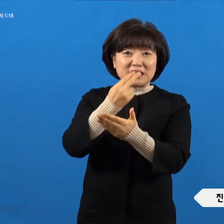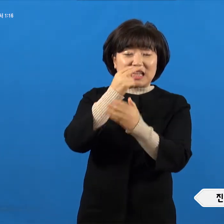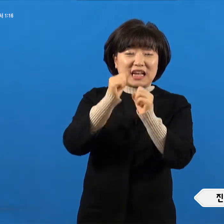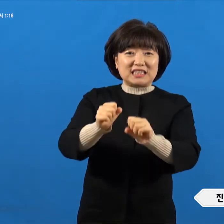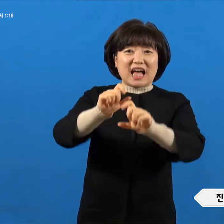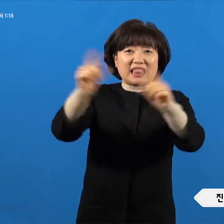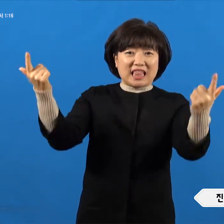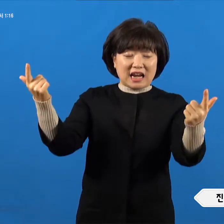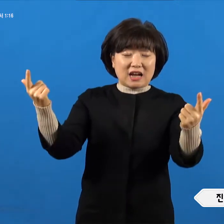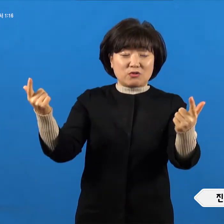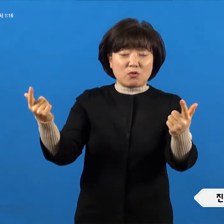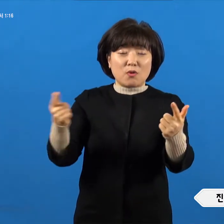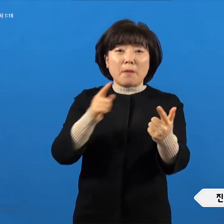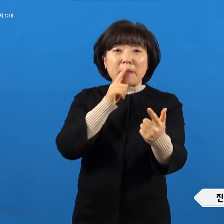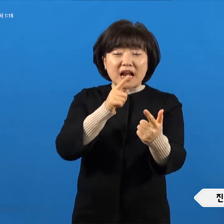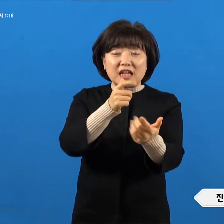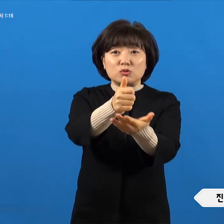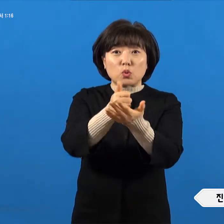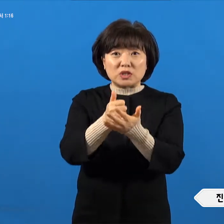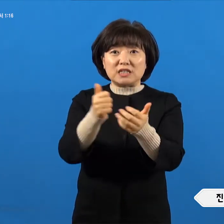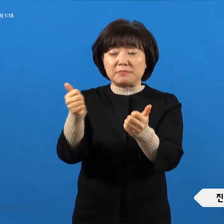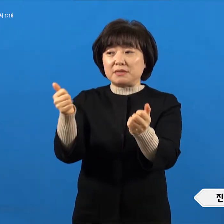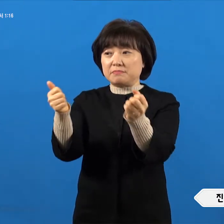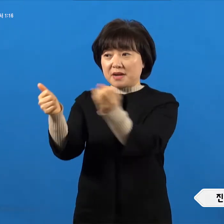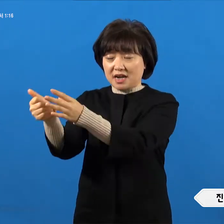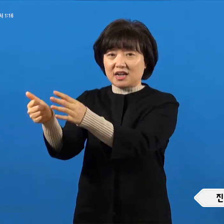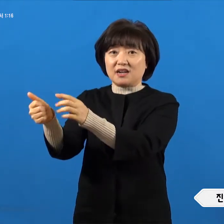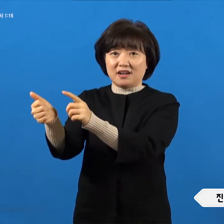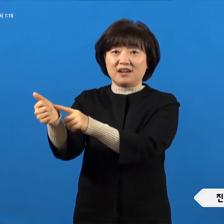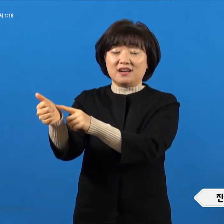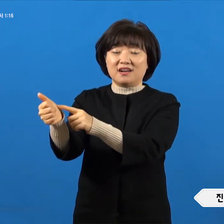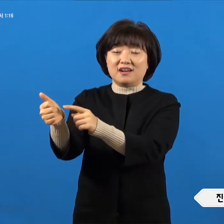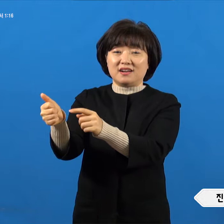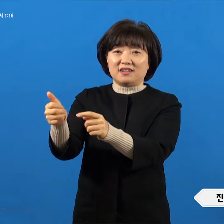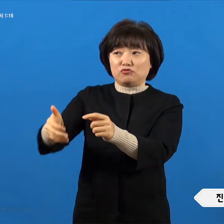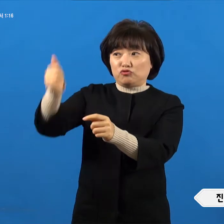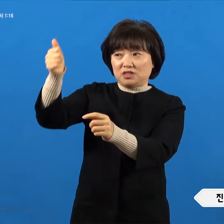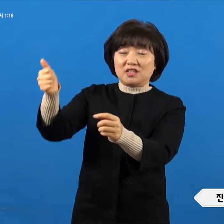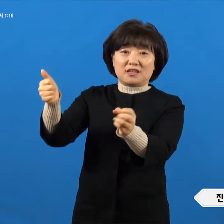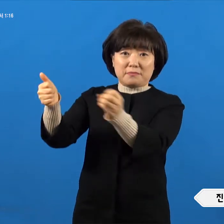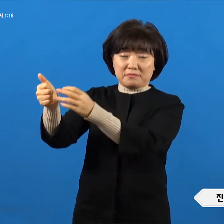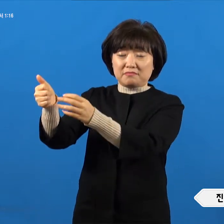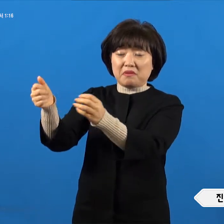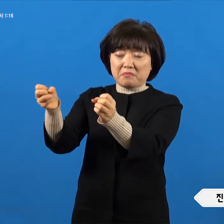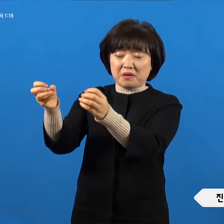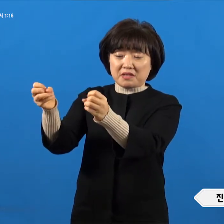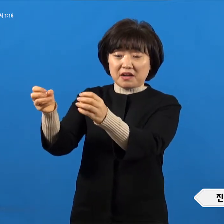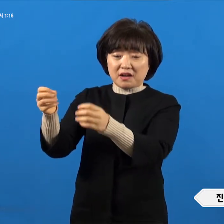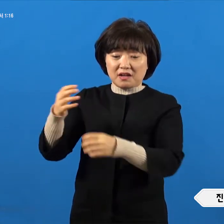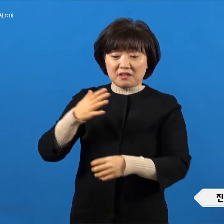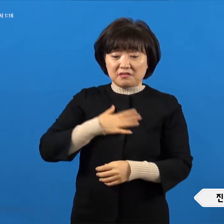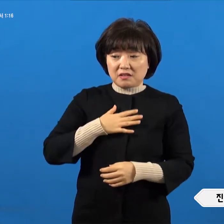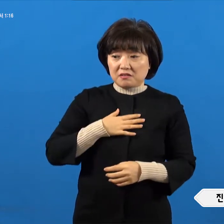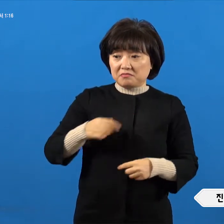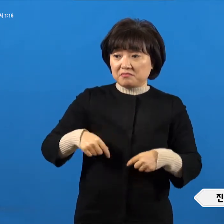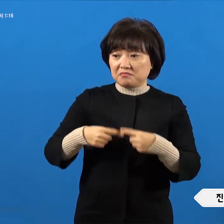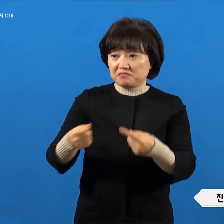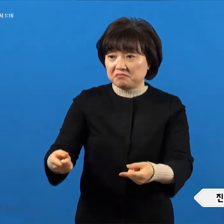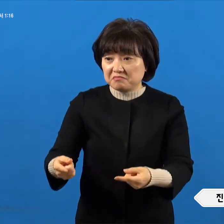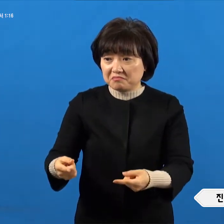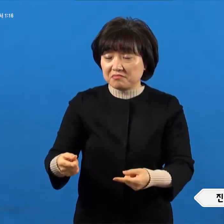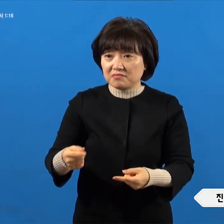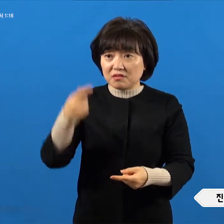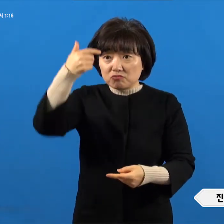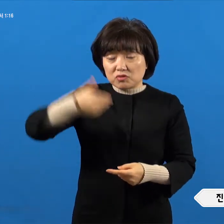남자 고객이 이 집사님을 보고 도움을 얻으려는 마음으로 물었다고 합니다. 하나님 계셔요 안